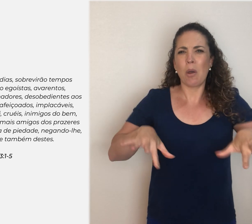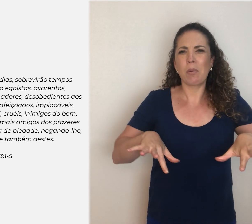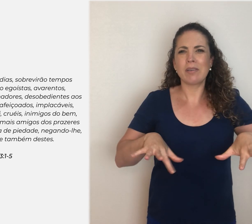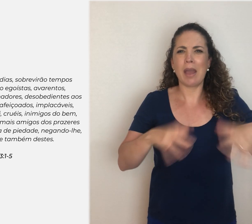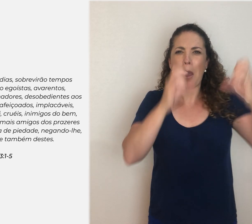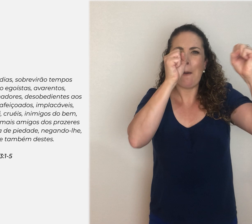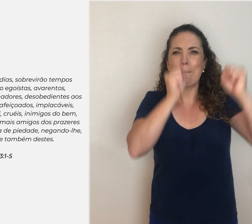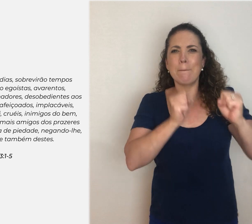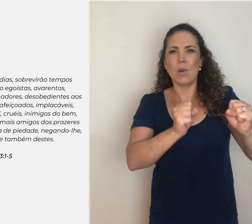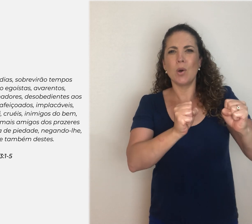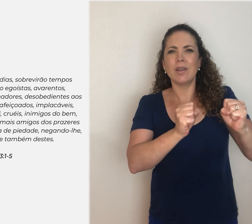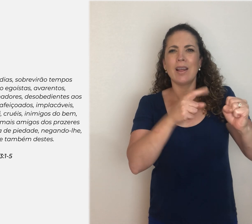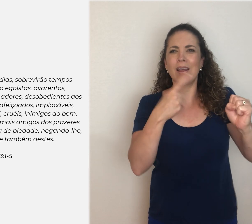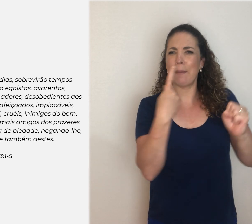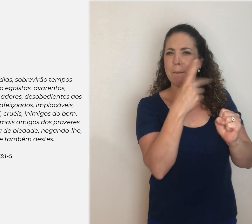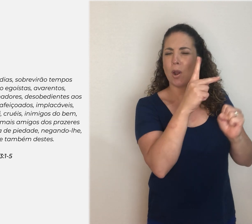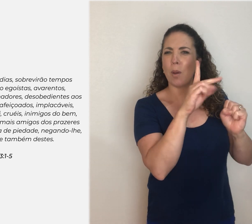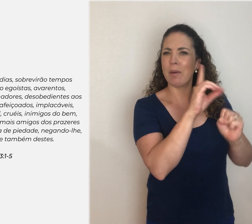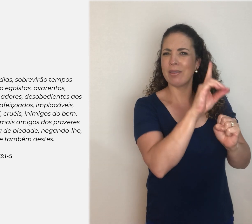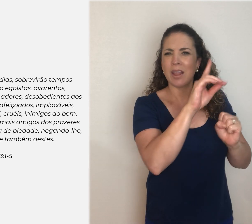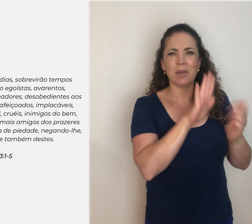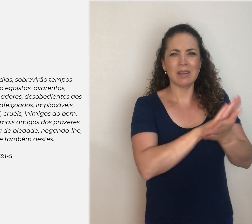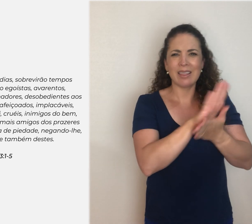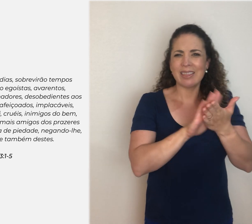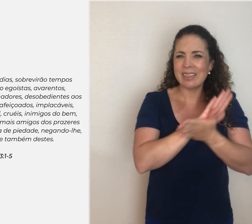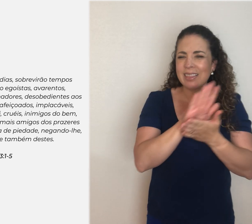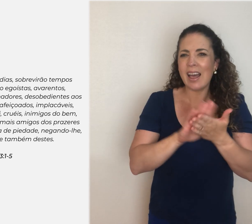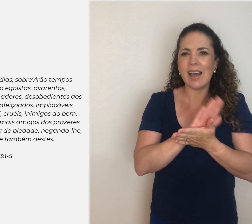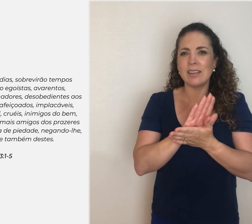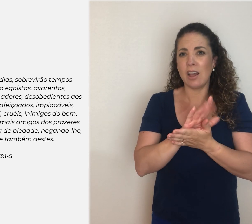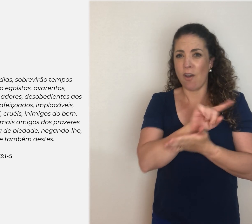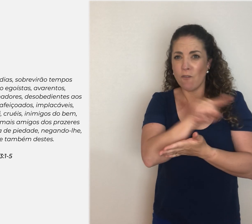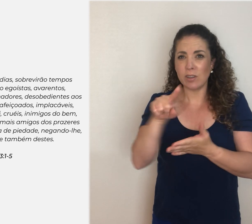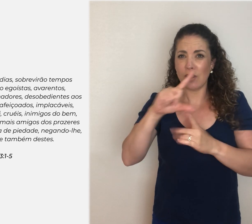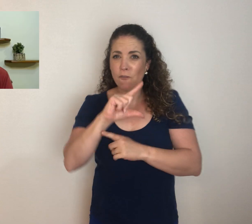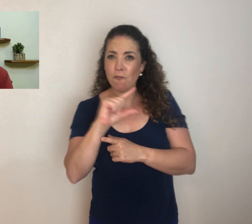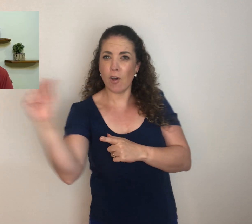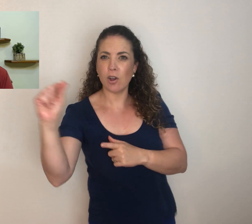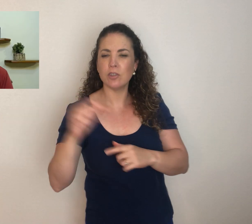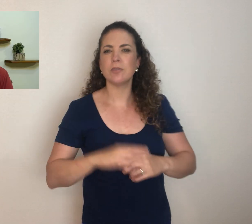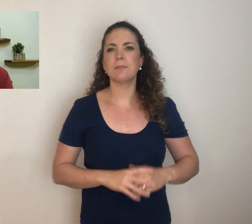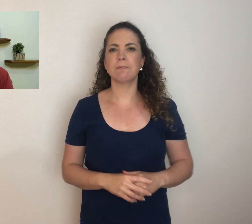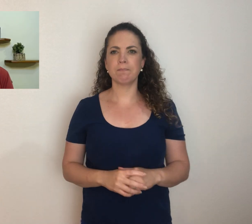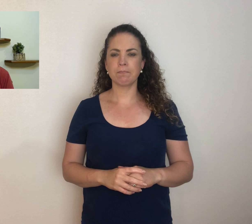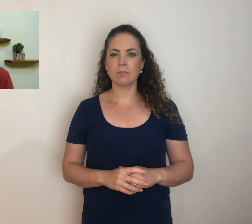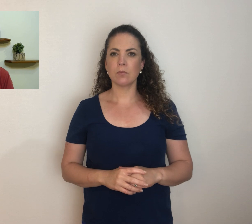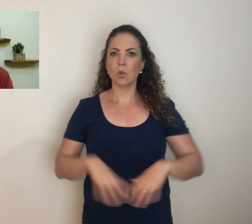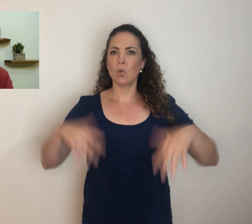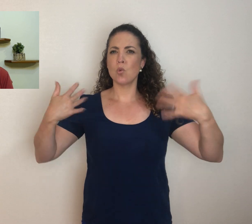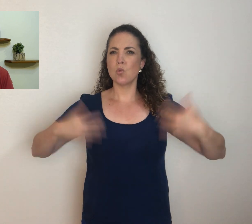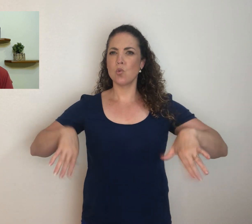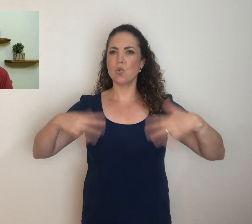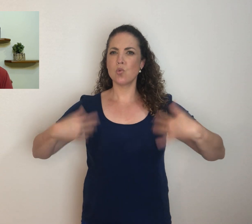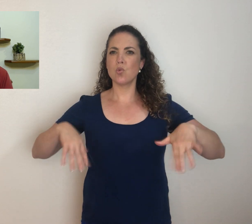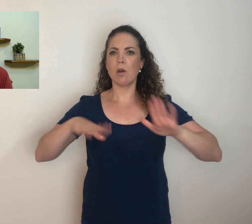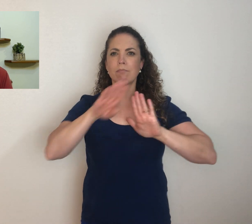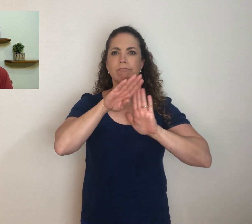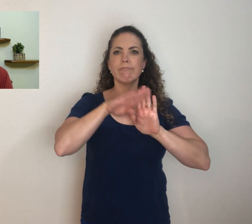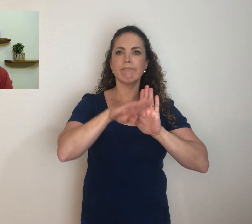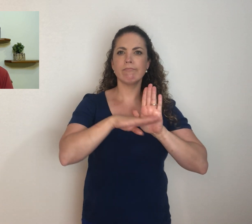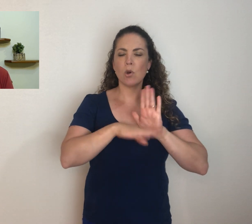negando-lhe, entretanto, o poder. Foge também destes. Que lista, hein,